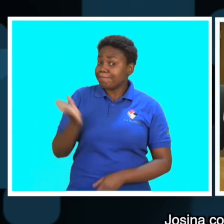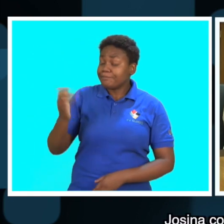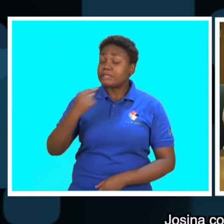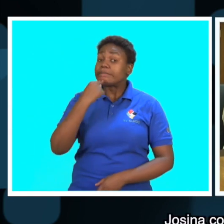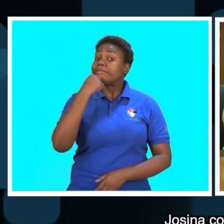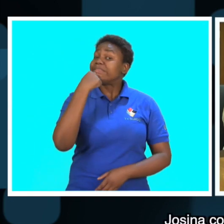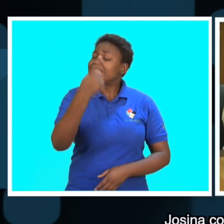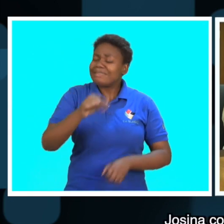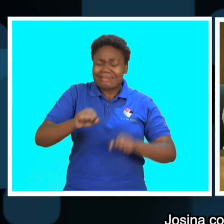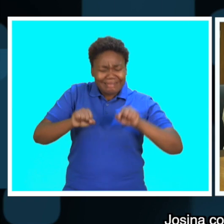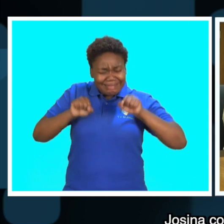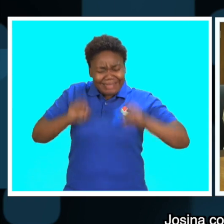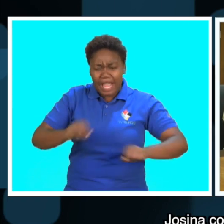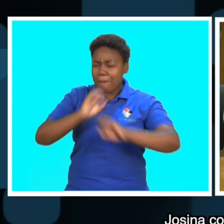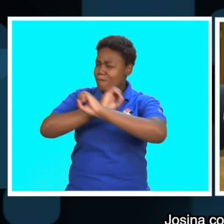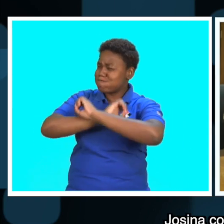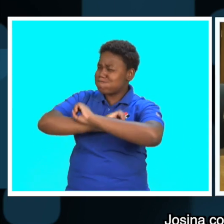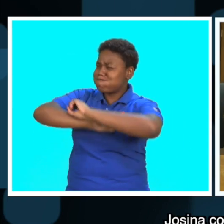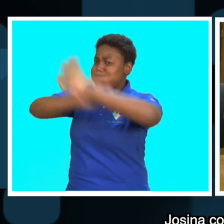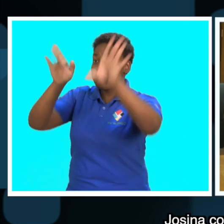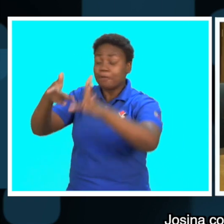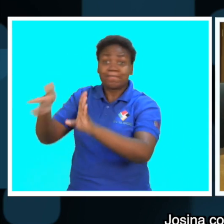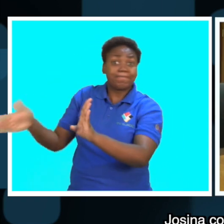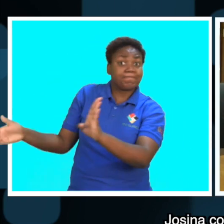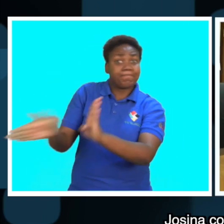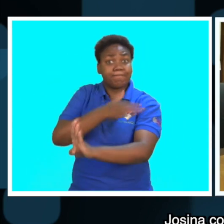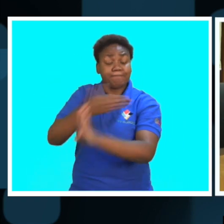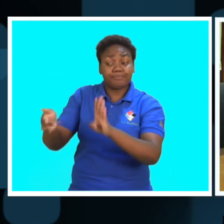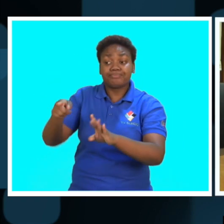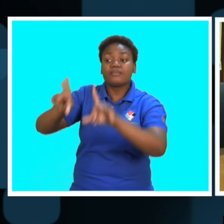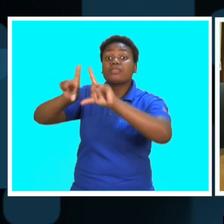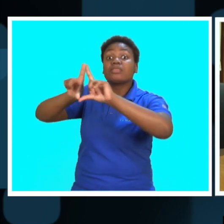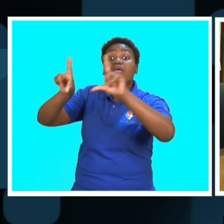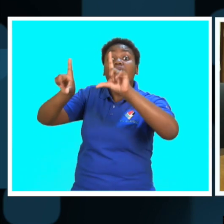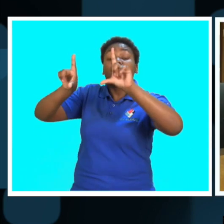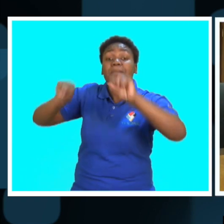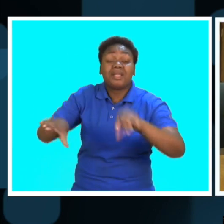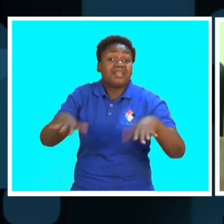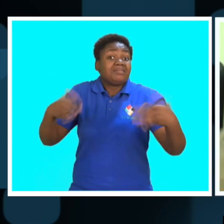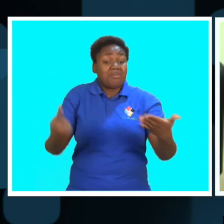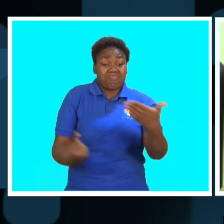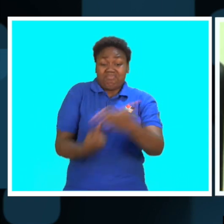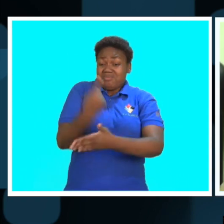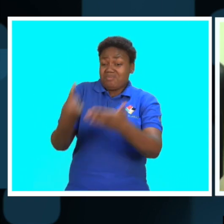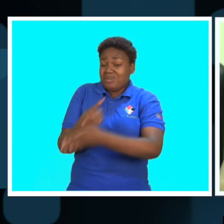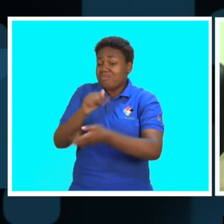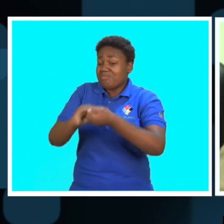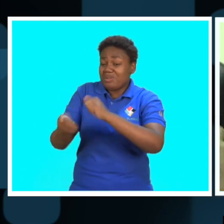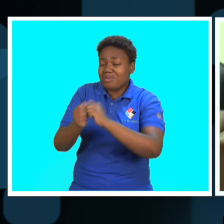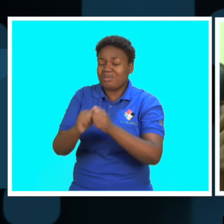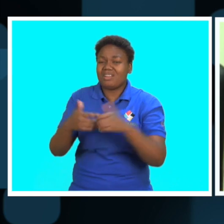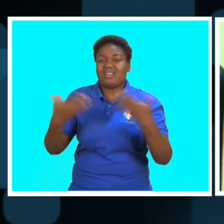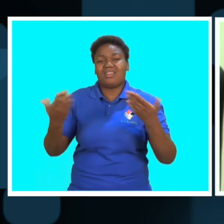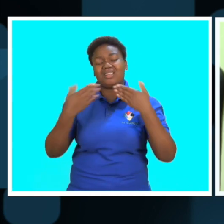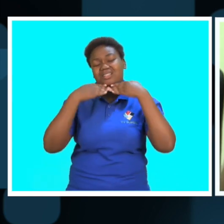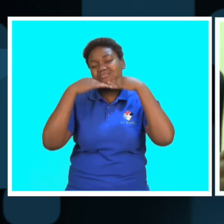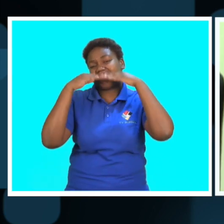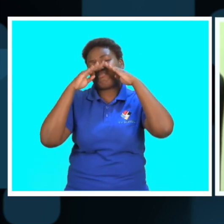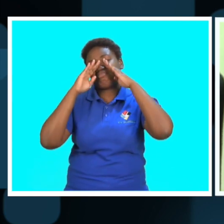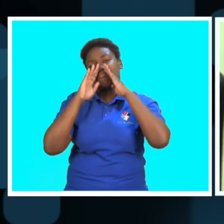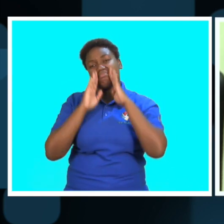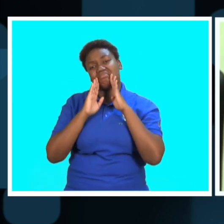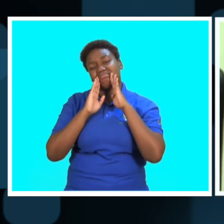Josina considera que os casos de violência devem ser denunciados, pois podem ter consequências tristes.